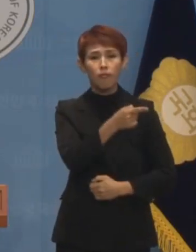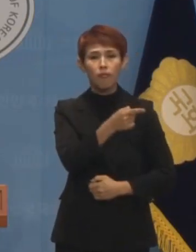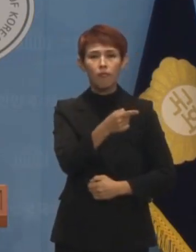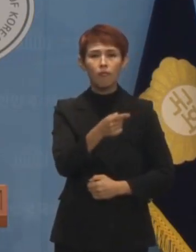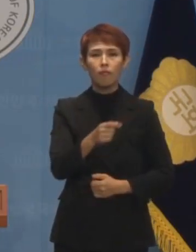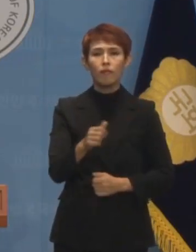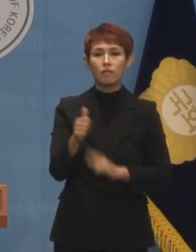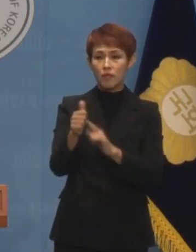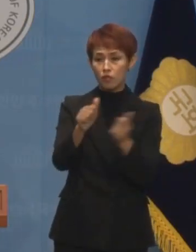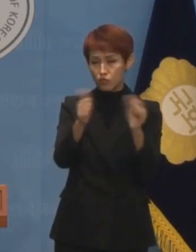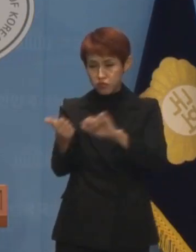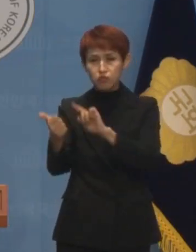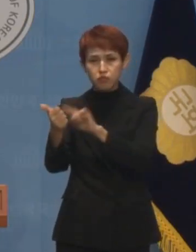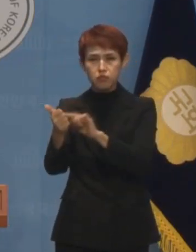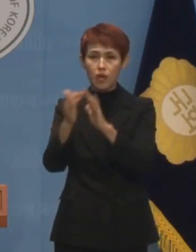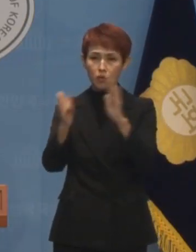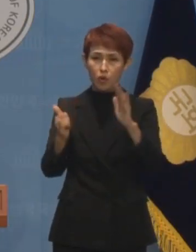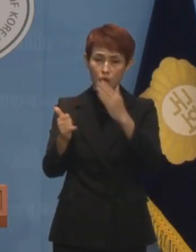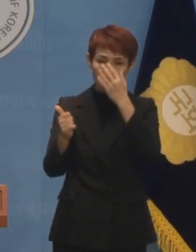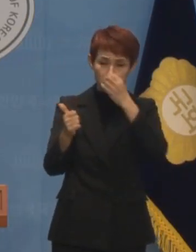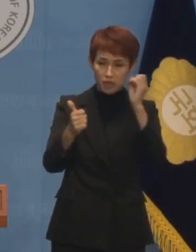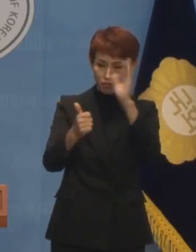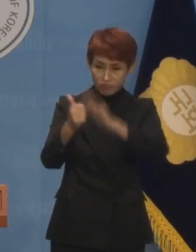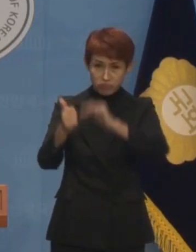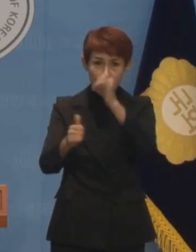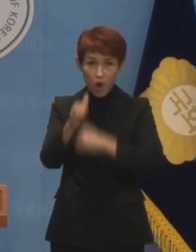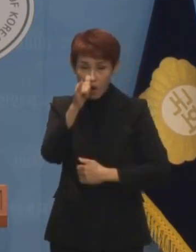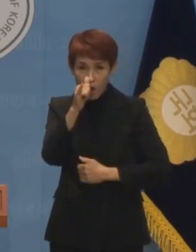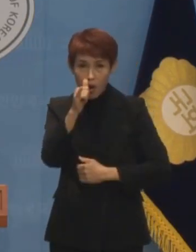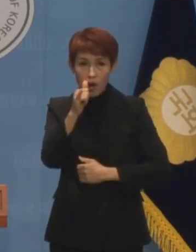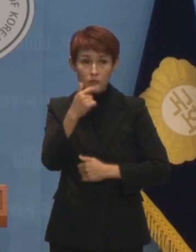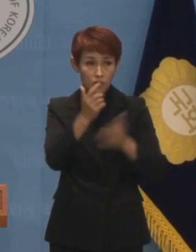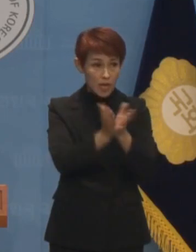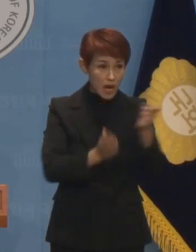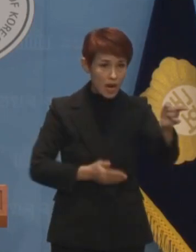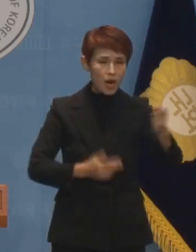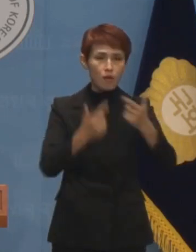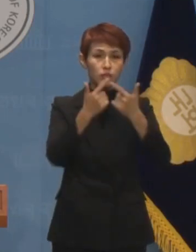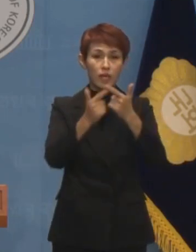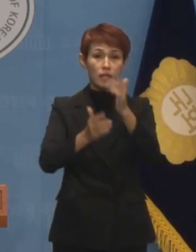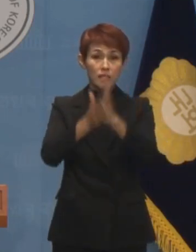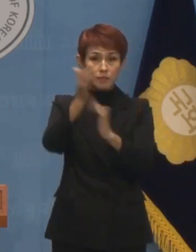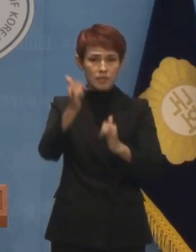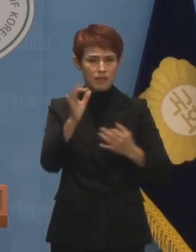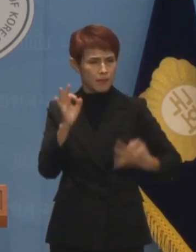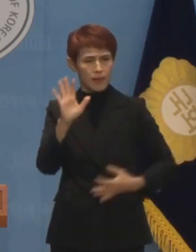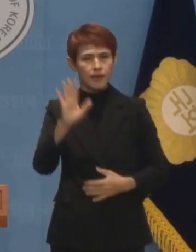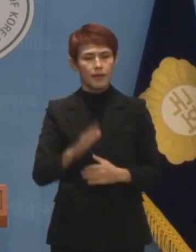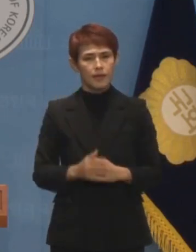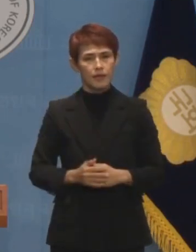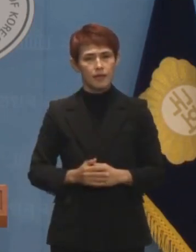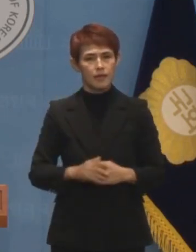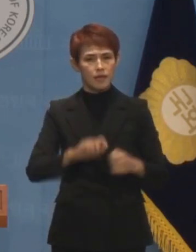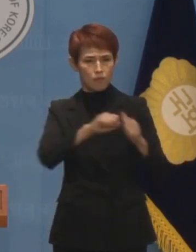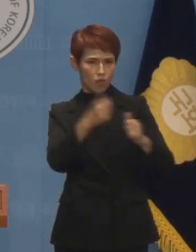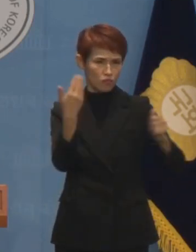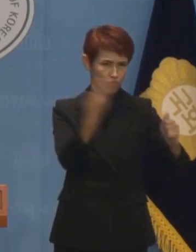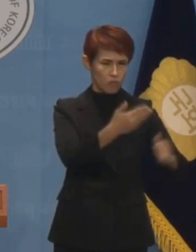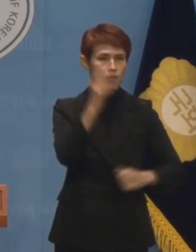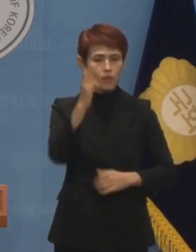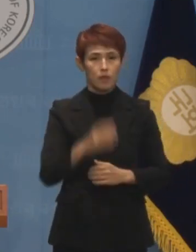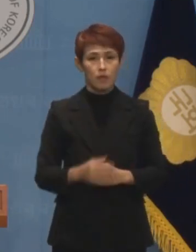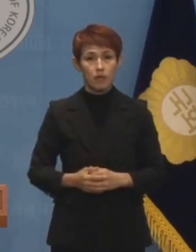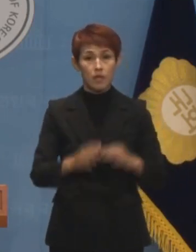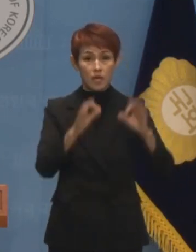고인과 유가족을 모욕하는 민주당은 반드시 부산 시민의 심판을 받을 것입니다. 김영배 의원과